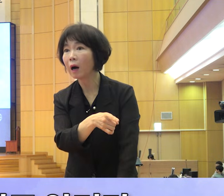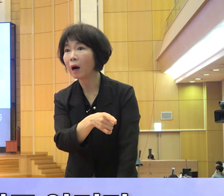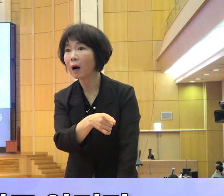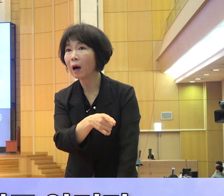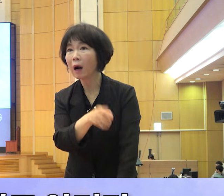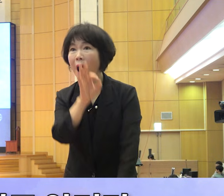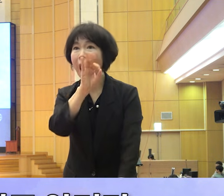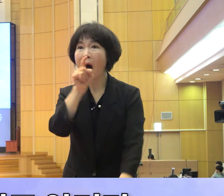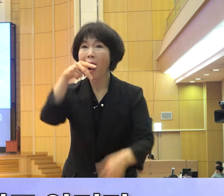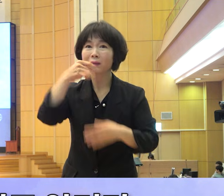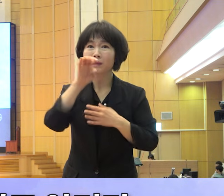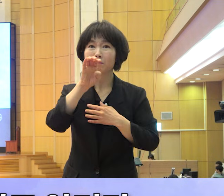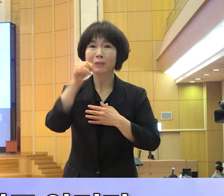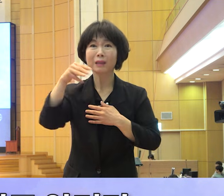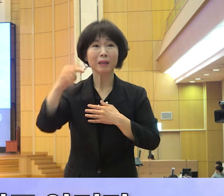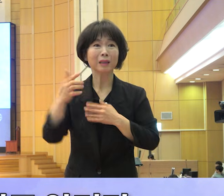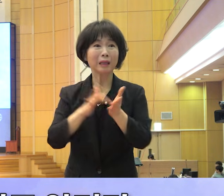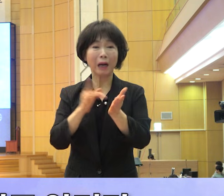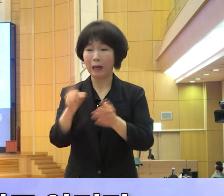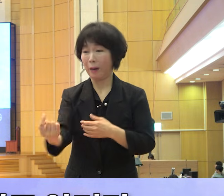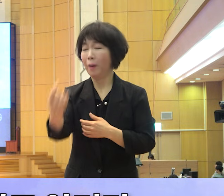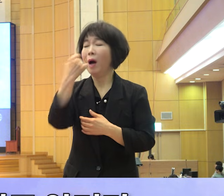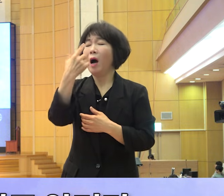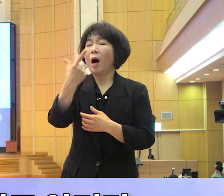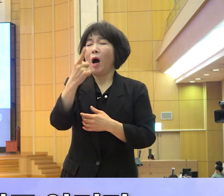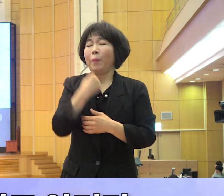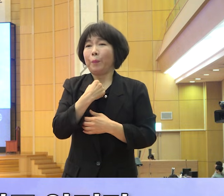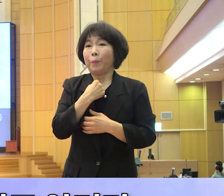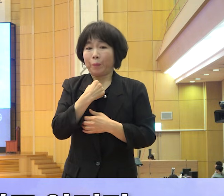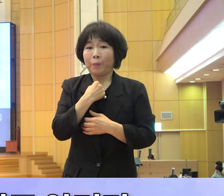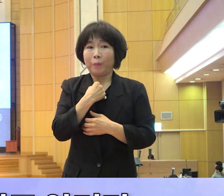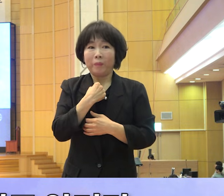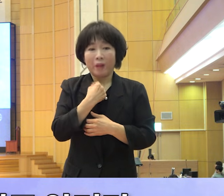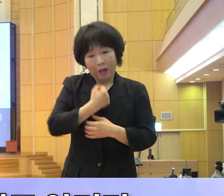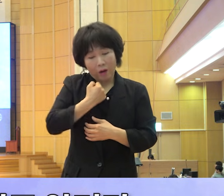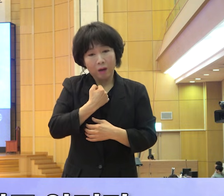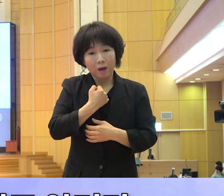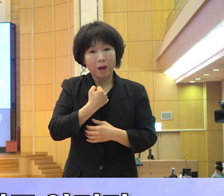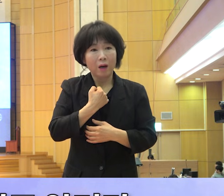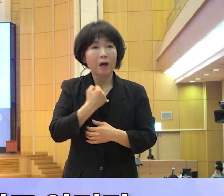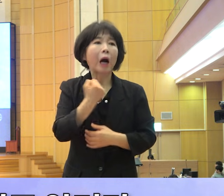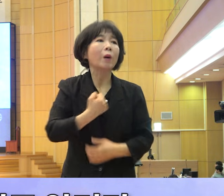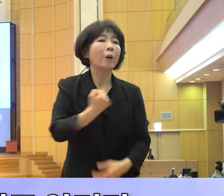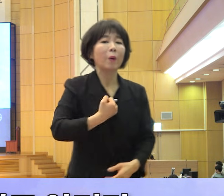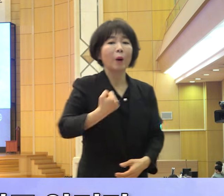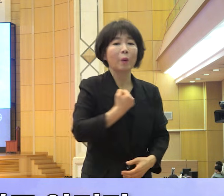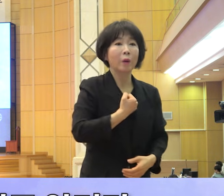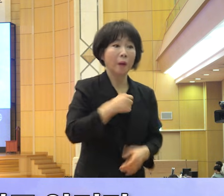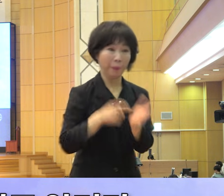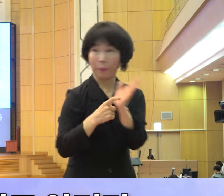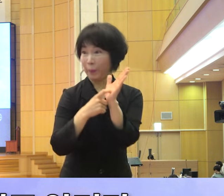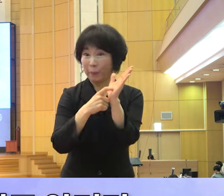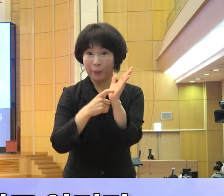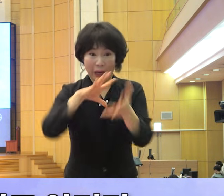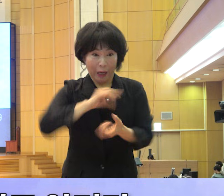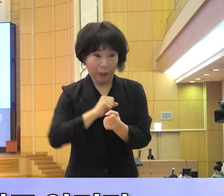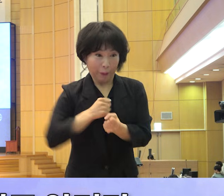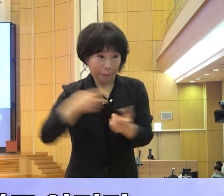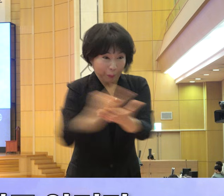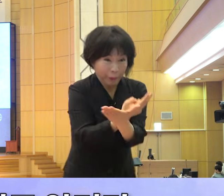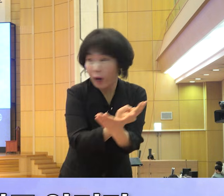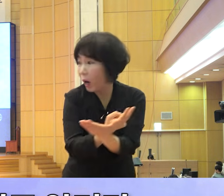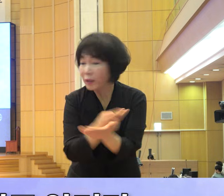아스피린을 먹어야 되는데 그래서 준비를 딱 언제나 빨리 그런 일이 벌어졌을